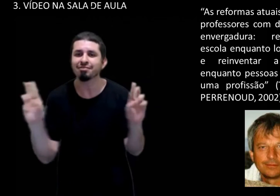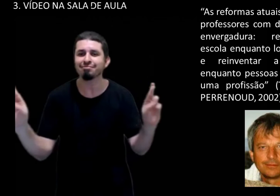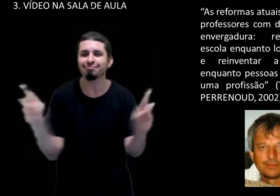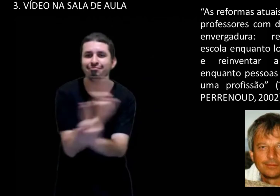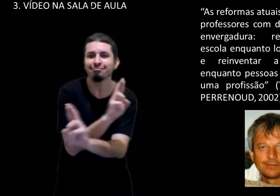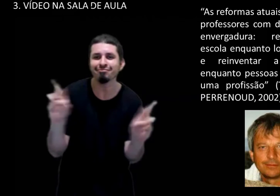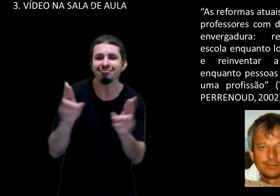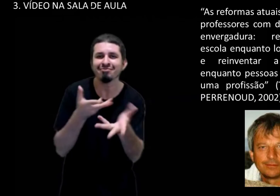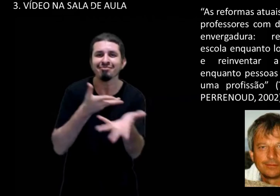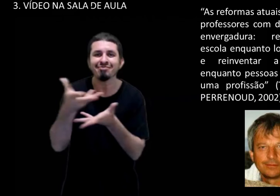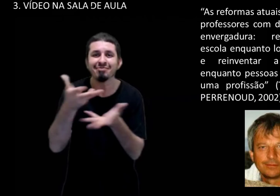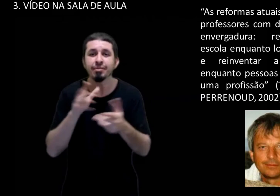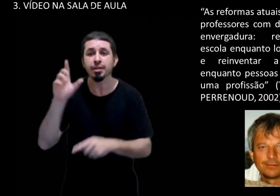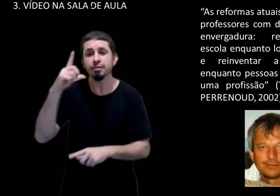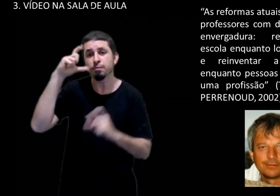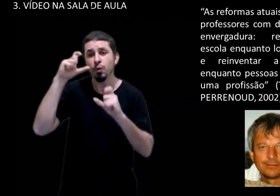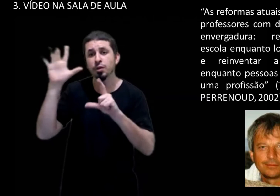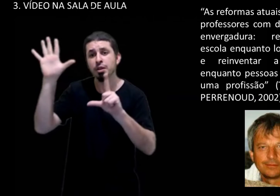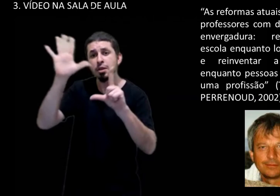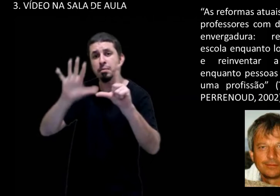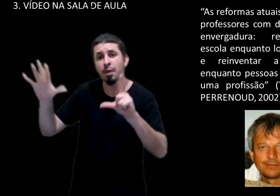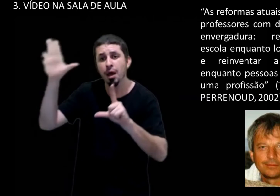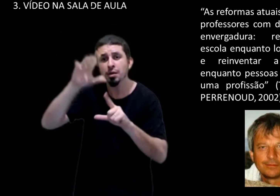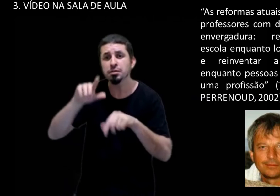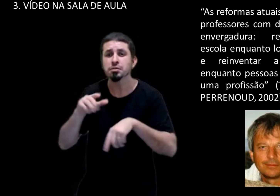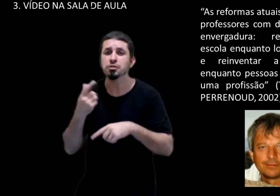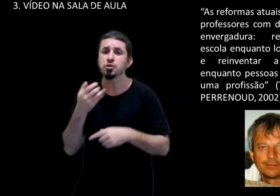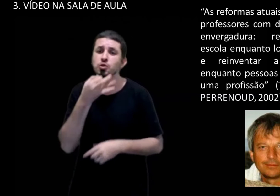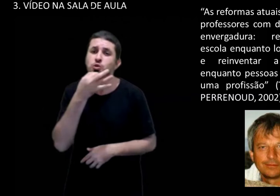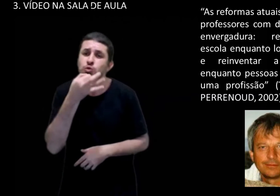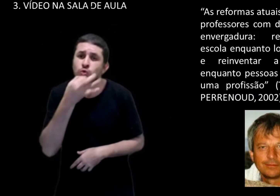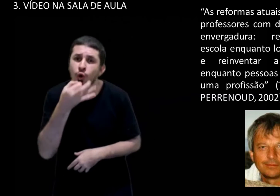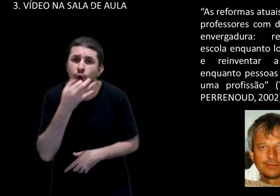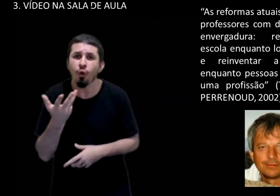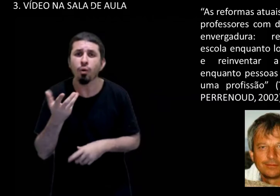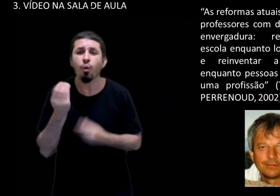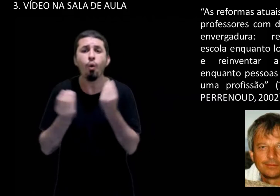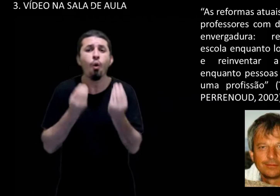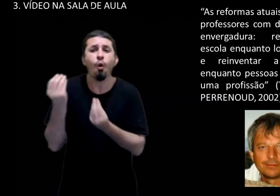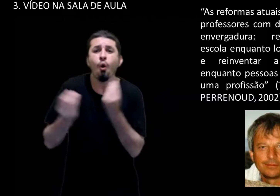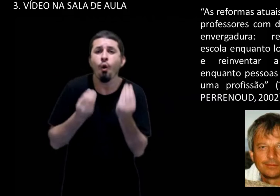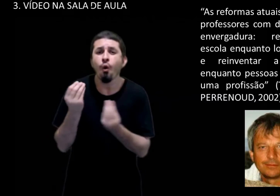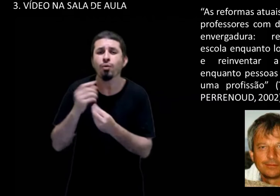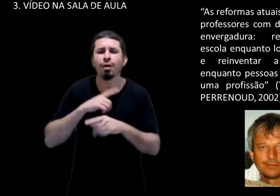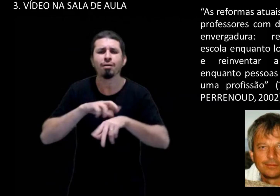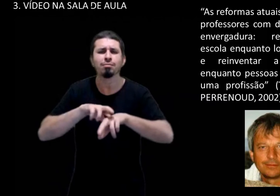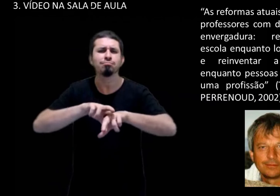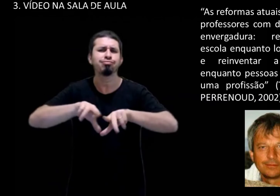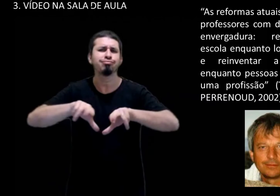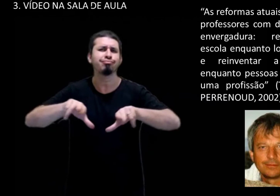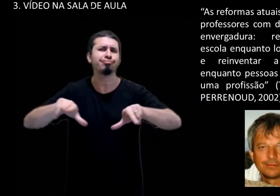veiculação, enfim, uma gama de conhecimentos que a simples apresentação de um filme aos alunos não